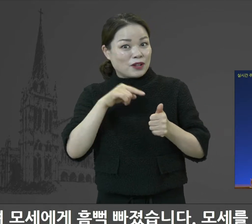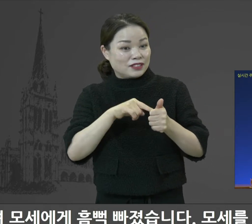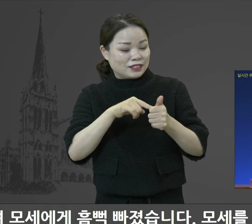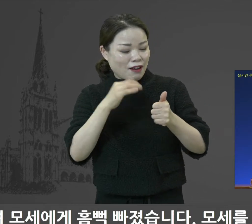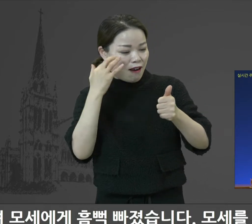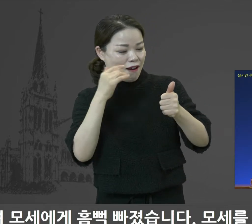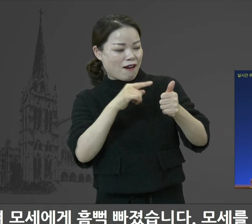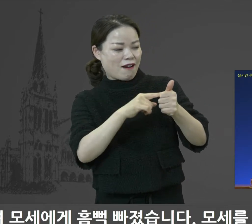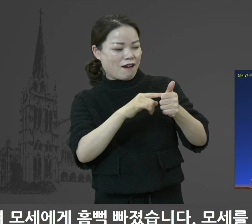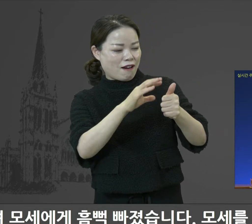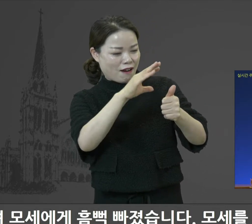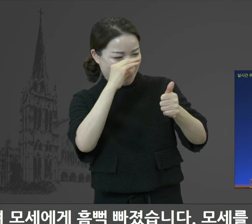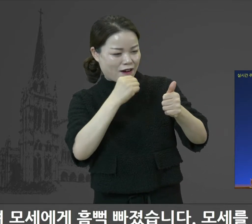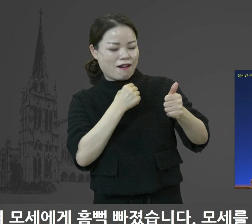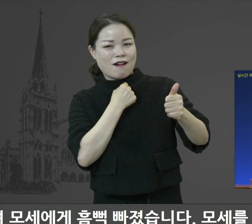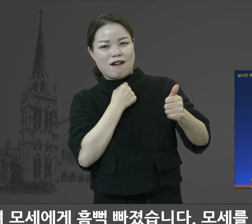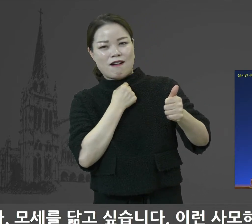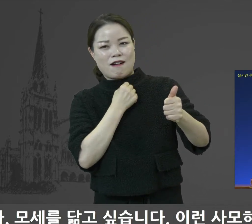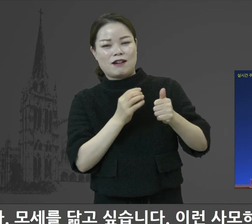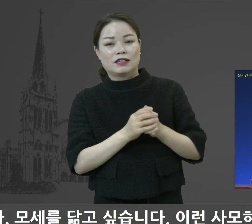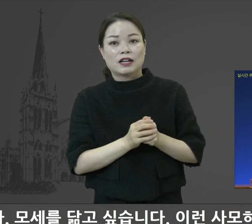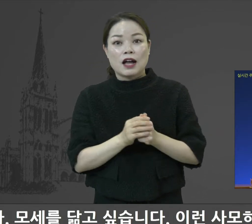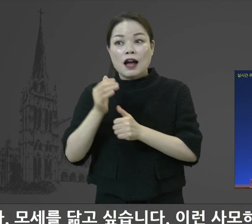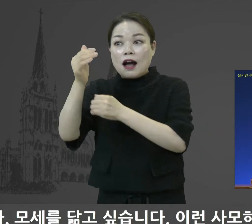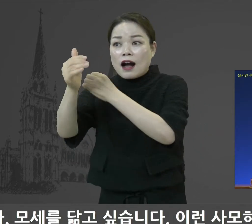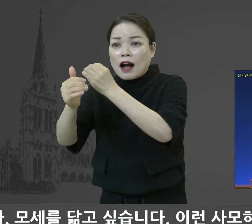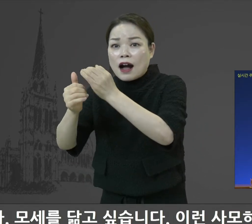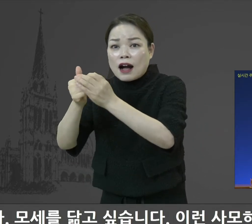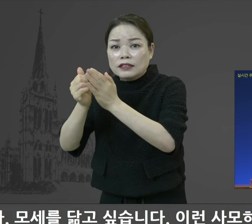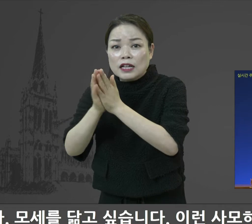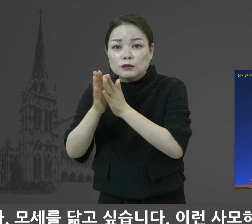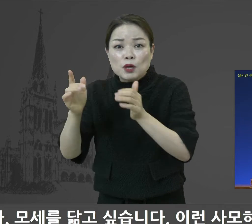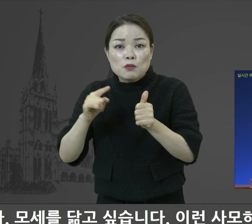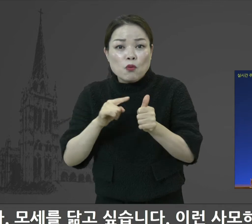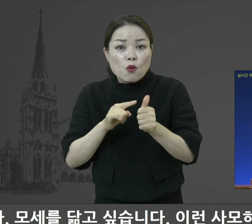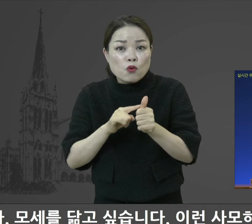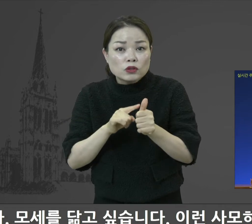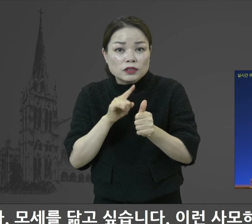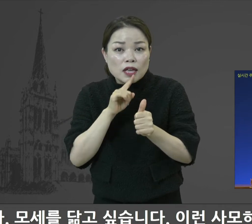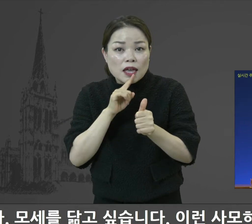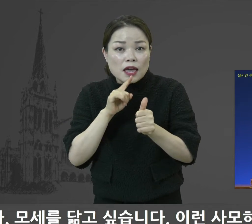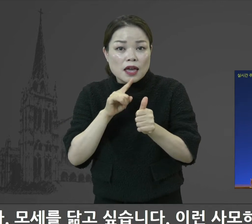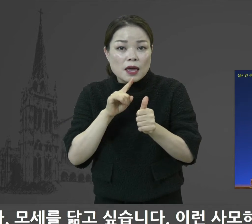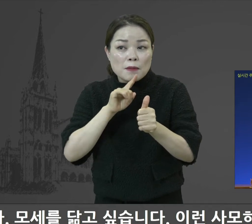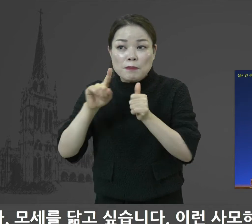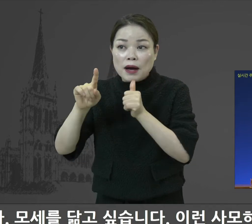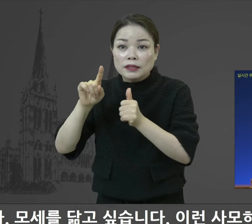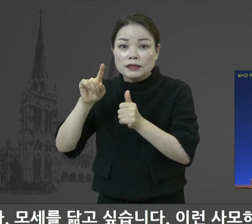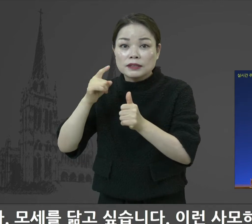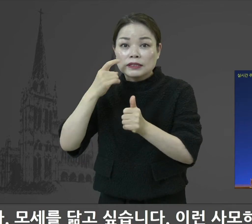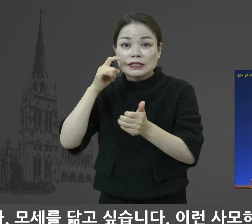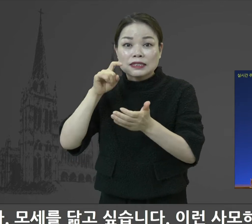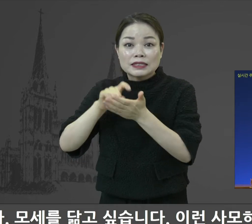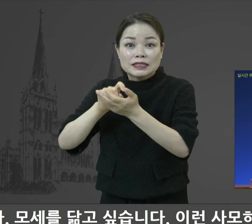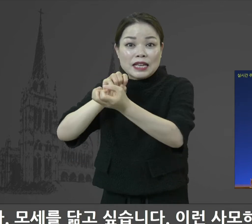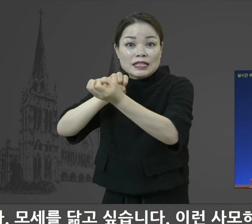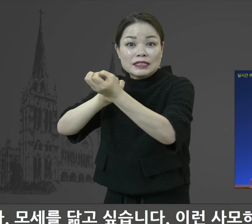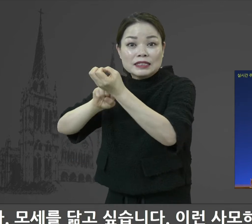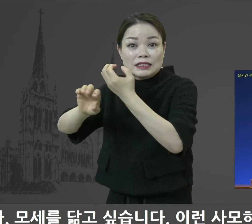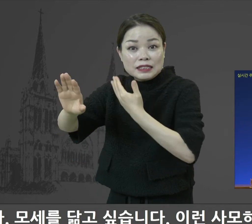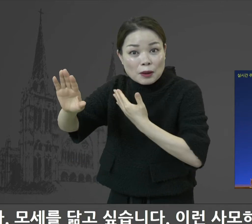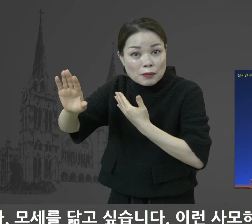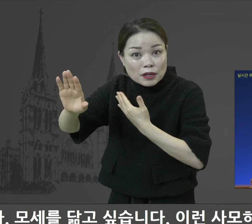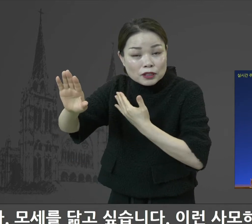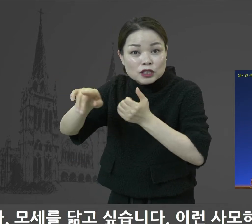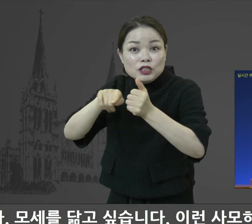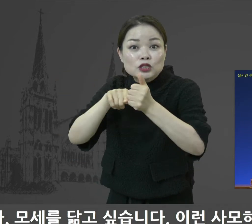제 안에 생겼는데요. 하나님이 모세의 말을 이렇게 빨리 쉽게 들으실 수